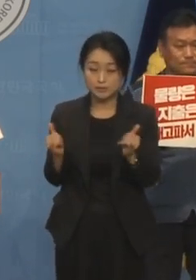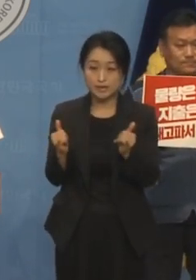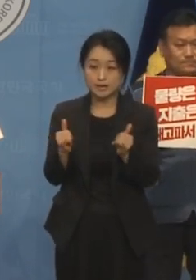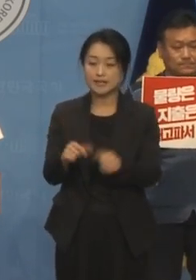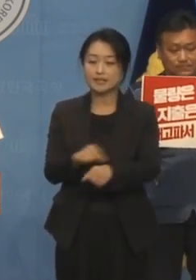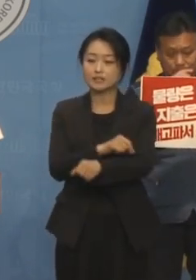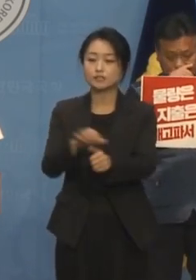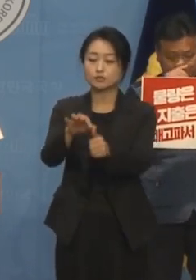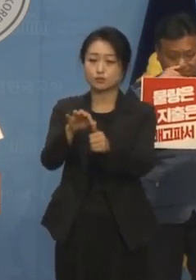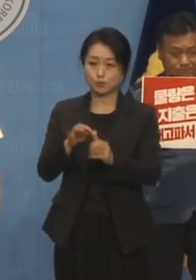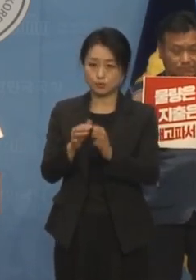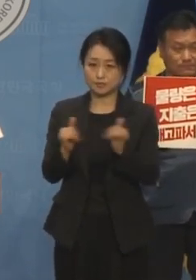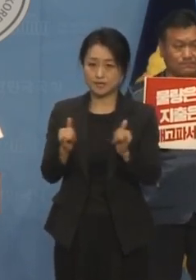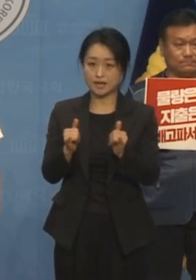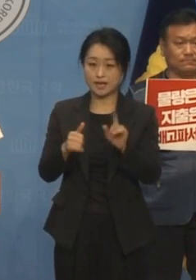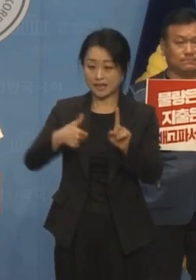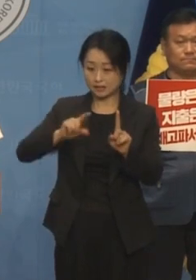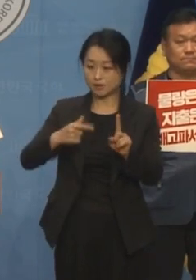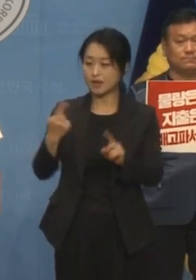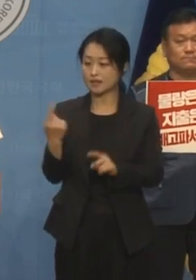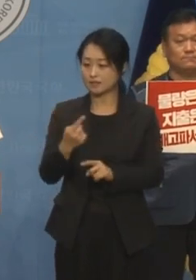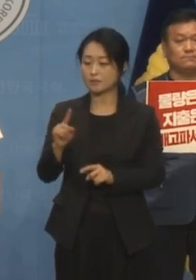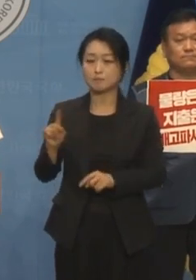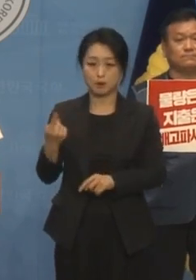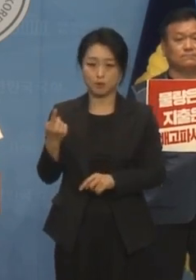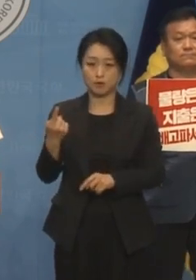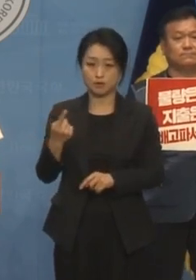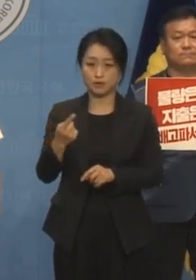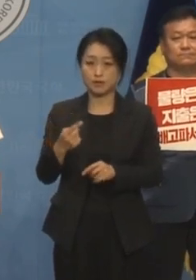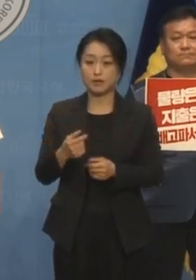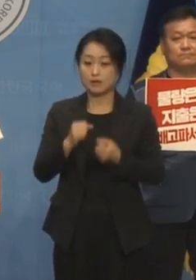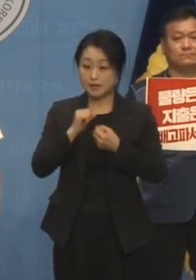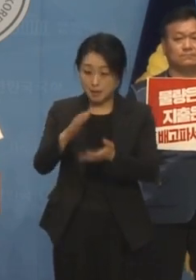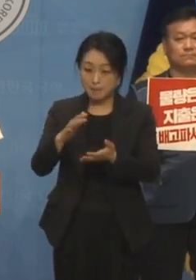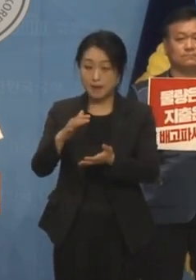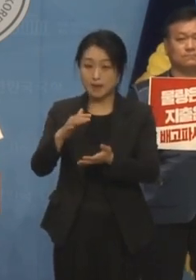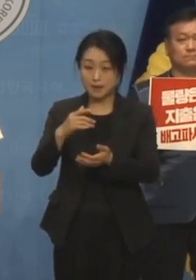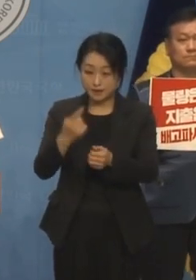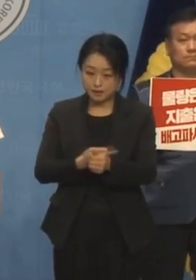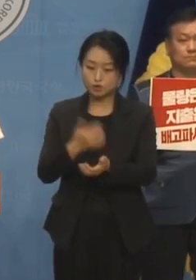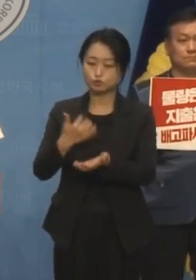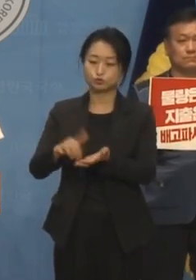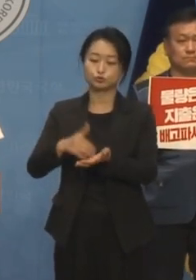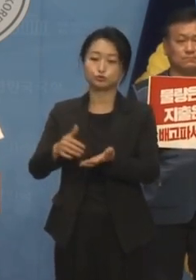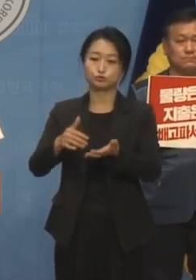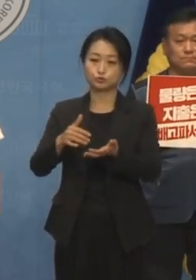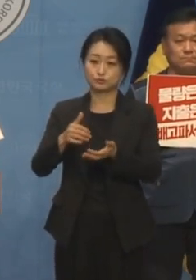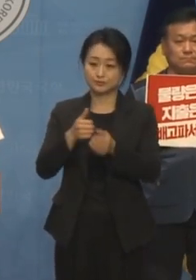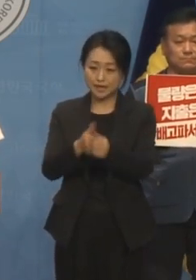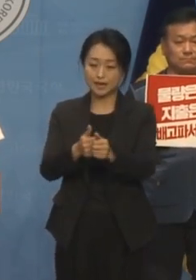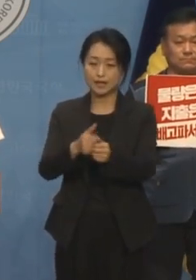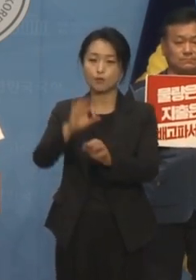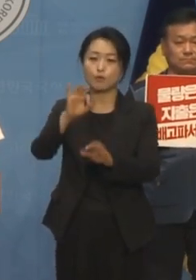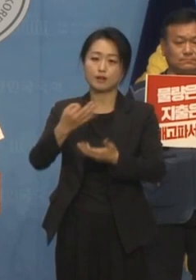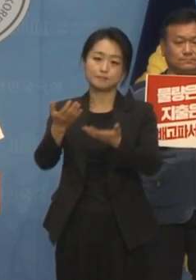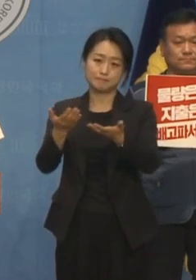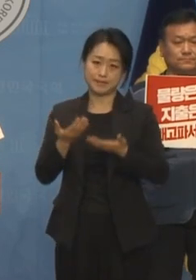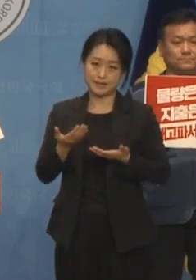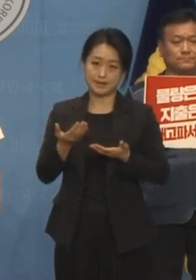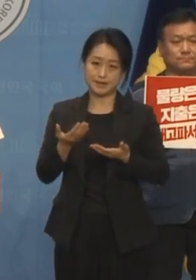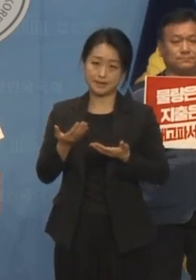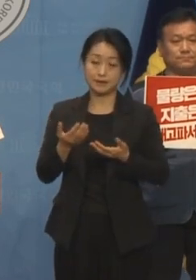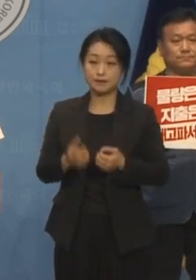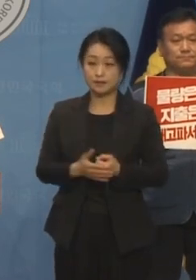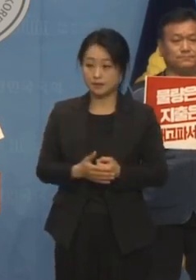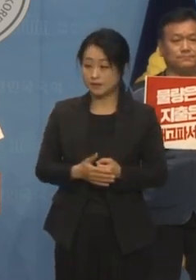특수고용 노동자들입니다. 오로지 배송한 개수만큼 임금이 책정되는 우체국 택배 종사자들에게 안